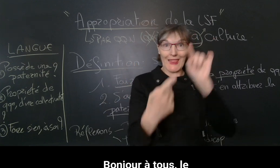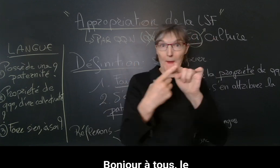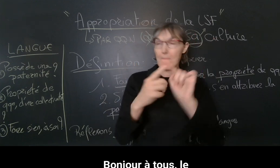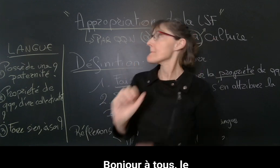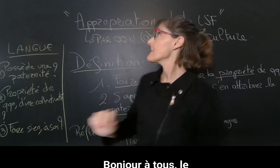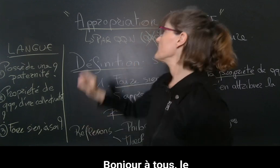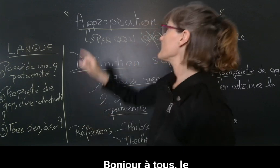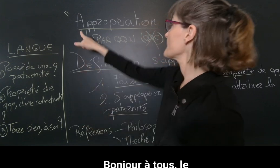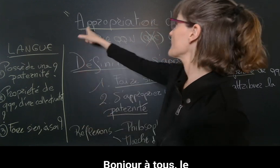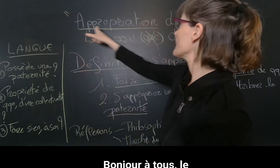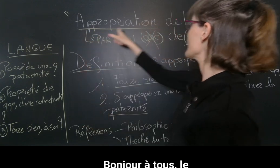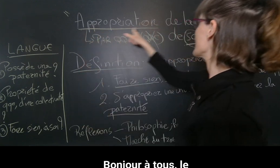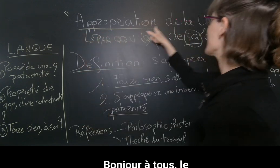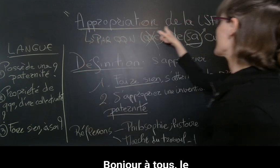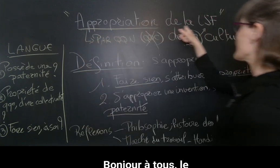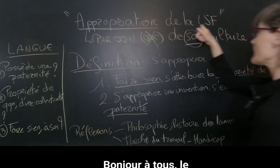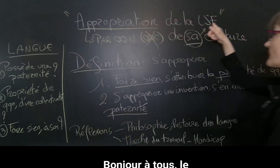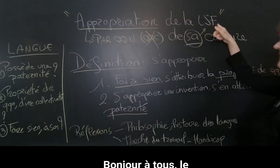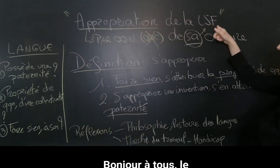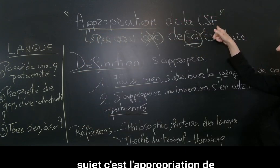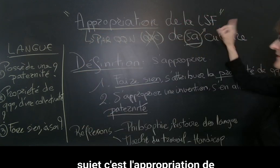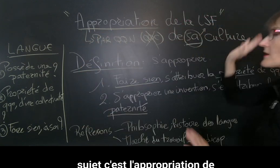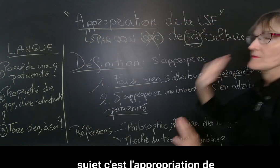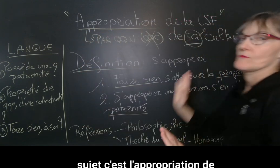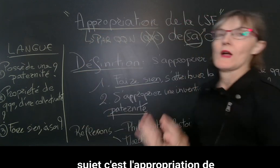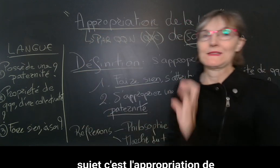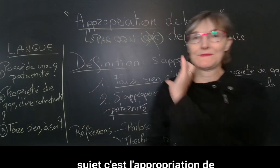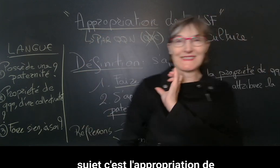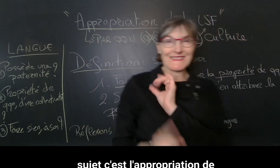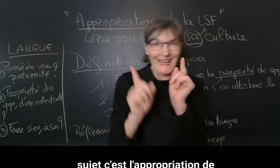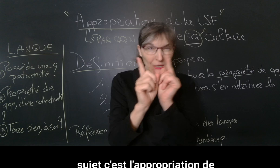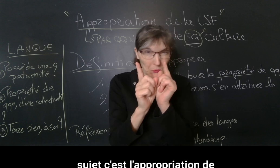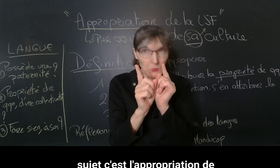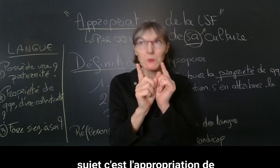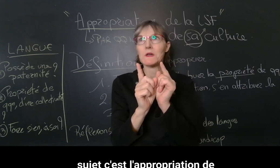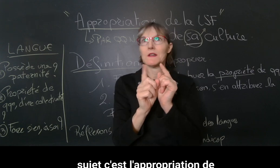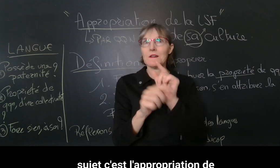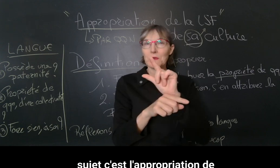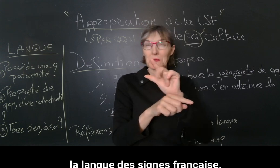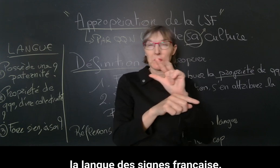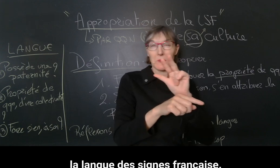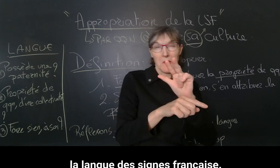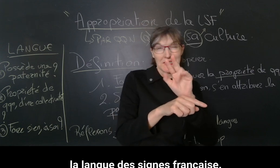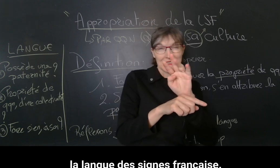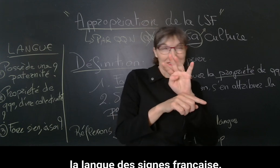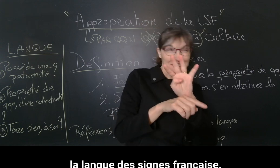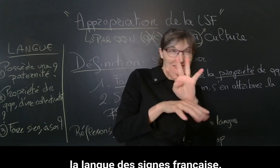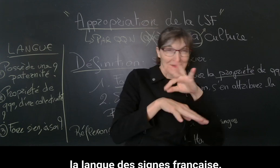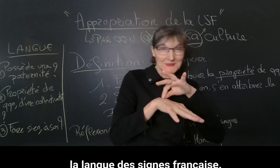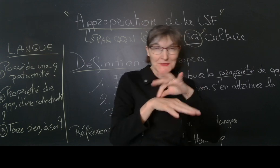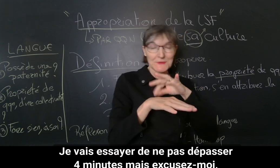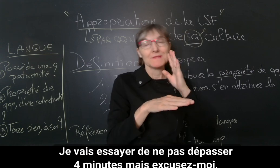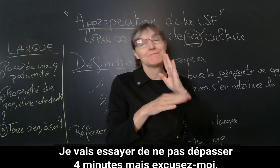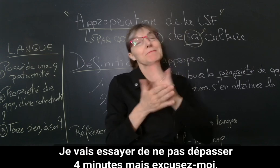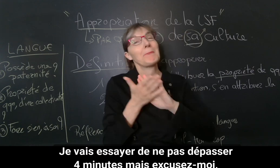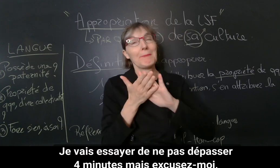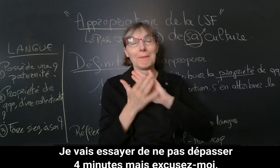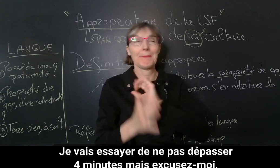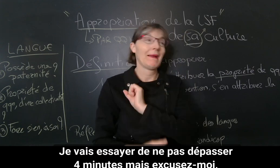le thème c'est l'appropriation de la langue des signes française je vais essayer de ne pas